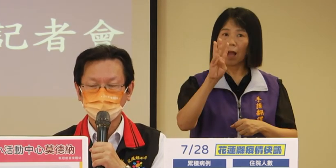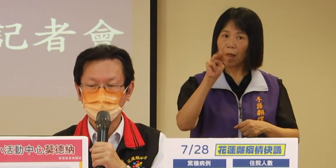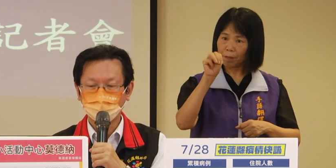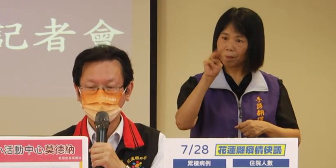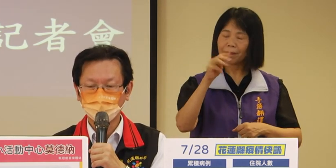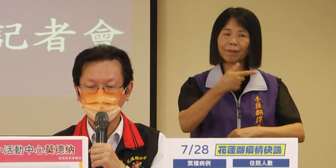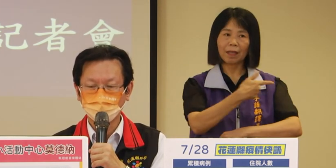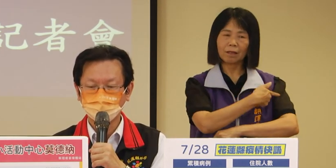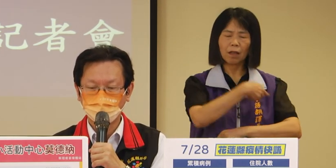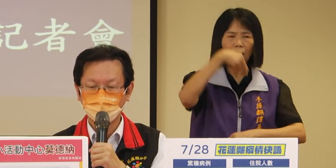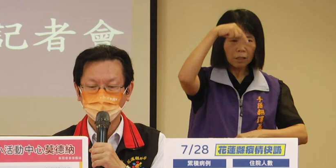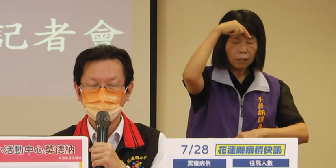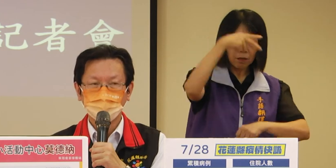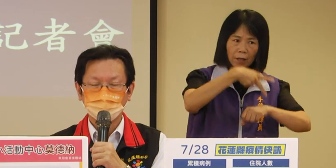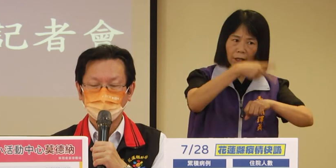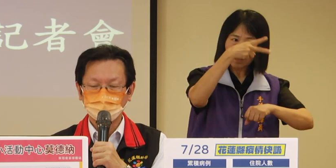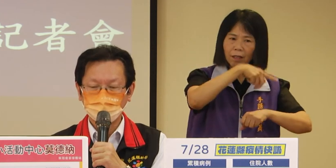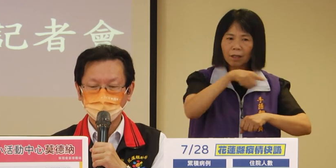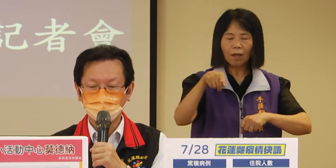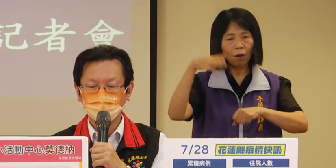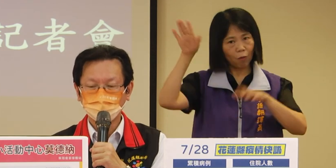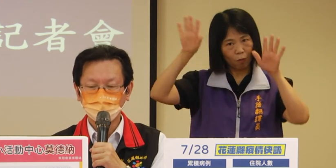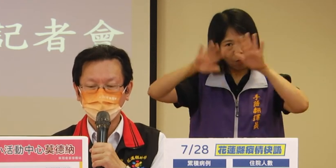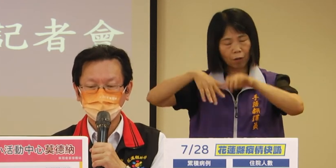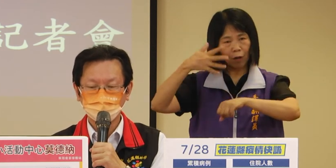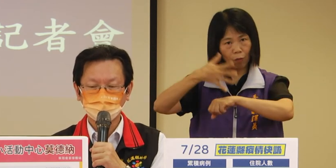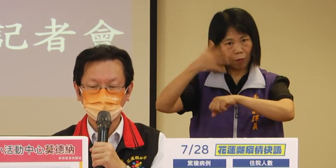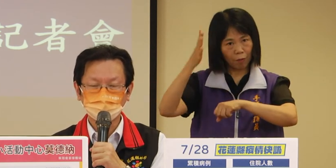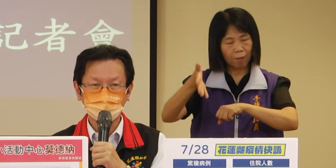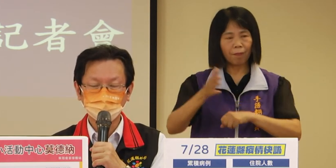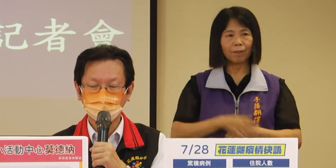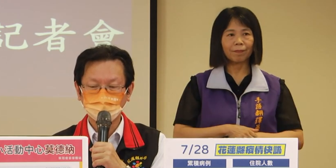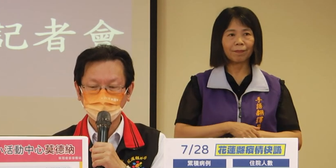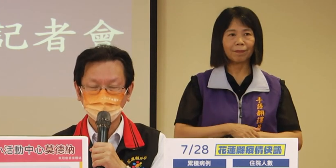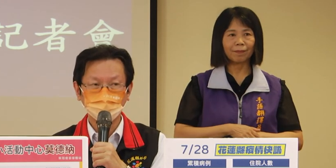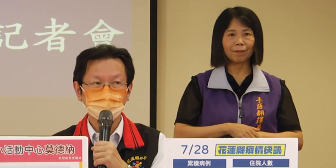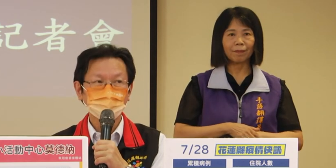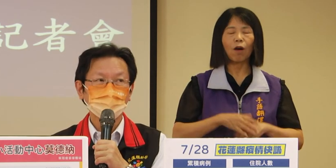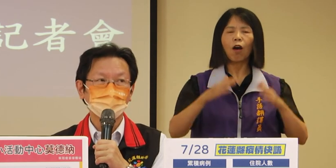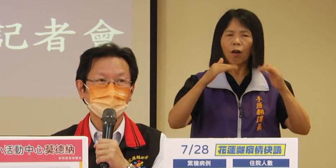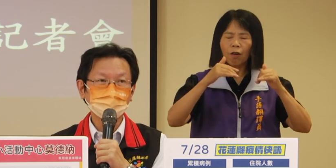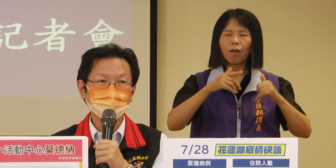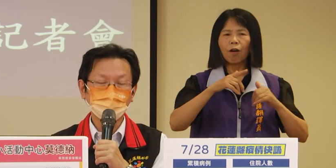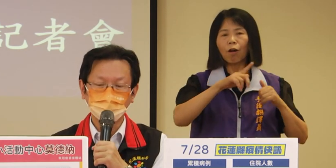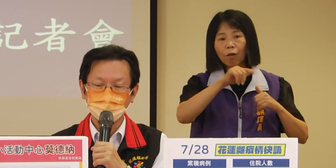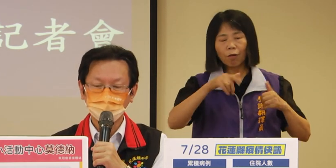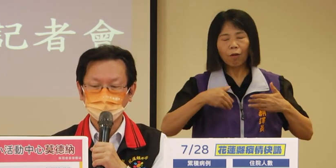下午2点到晚上5点半哈、那来的我们都会有送基本的礼品，